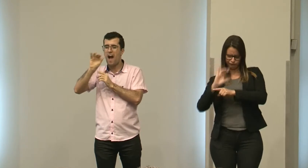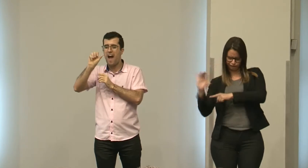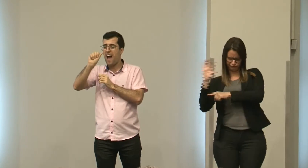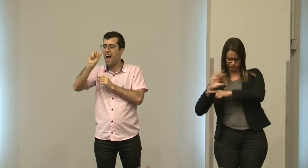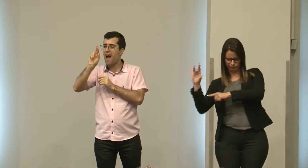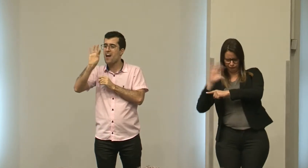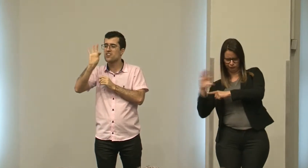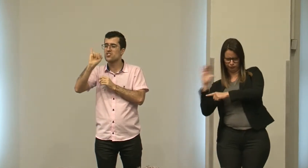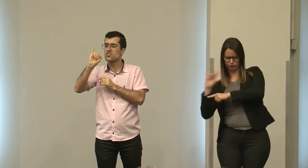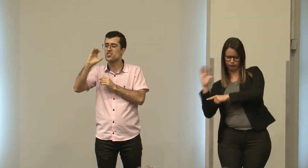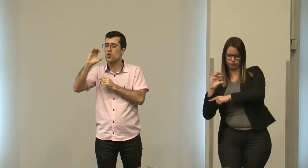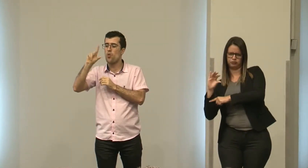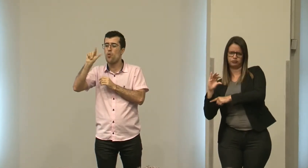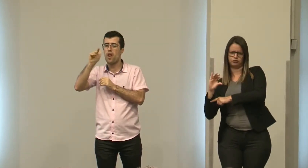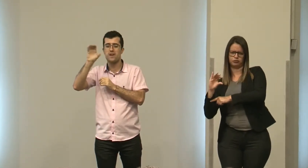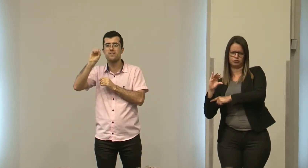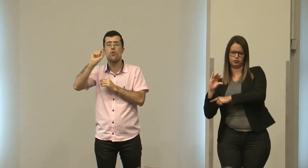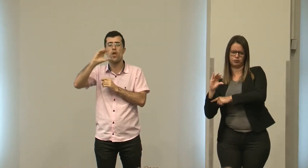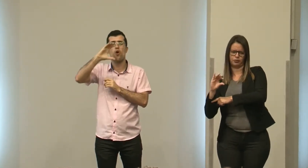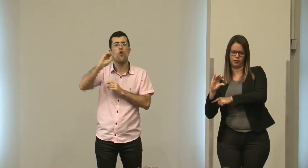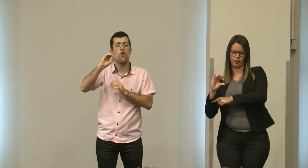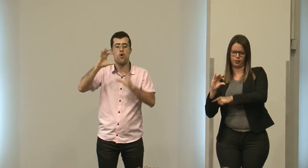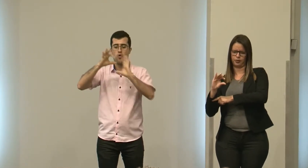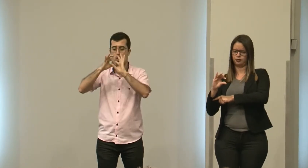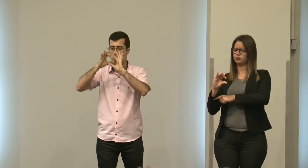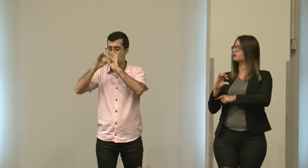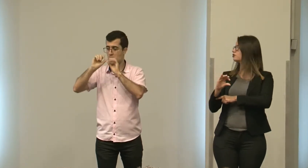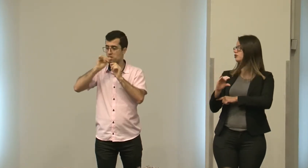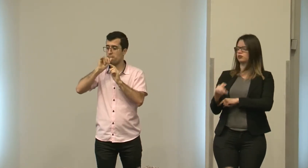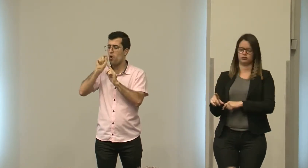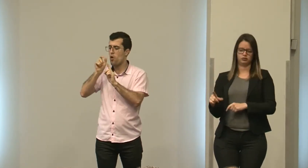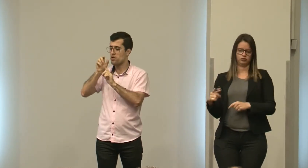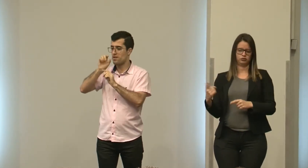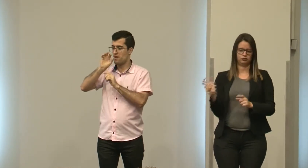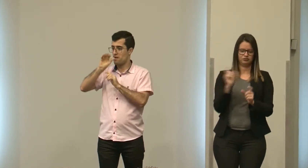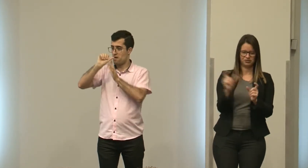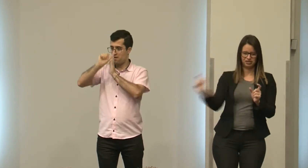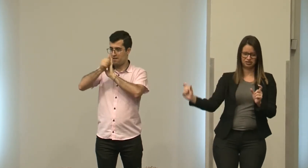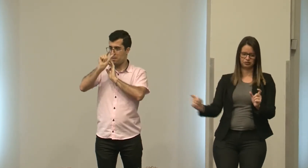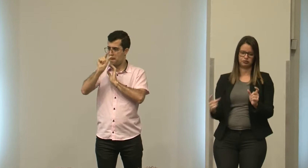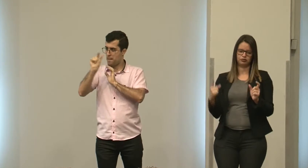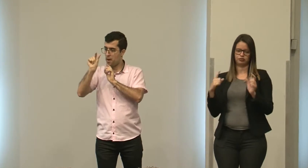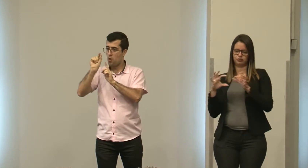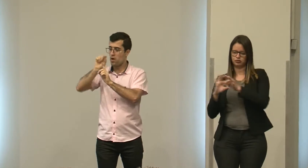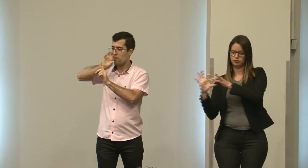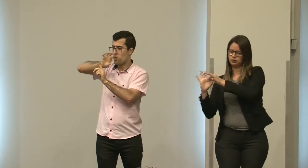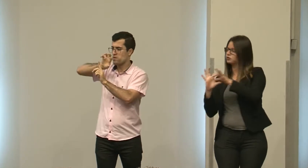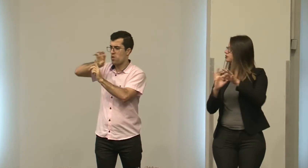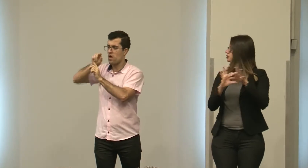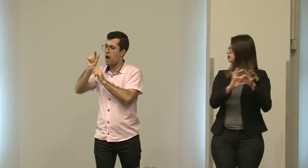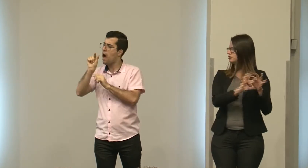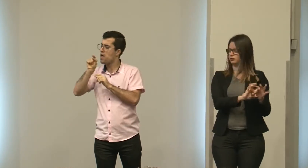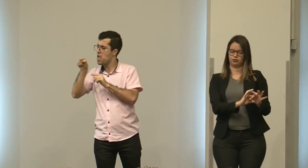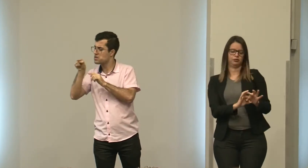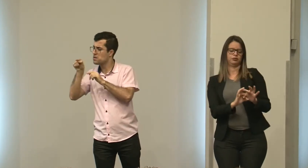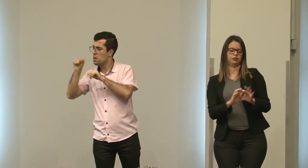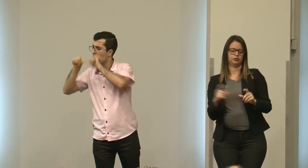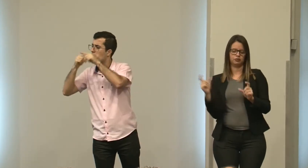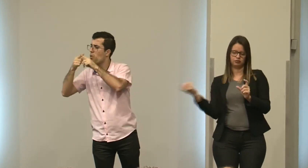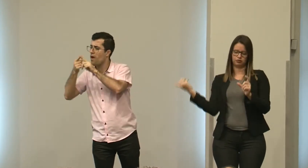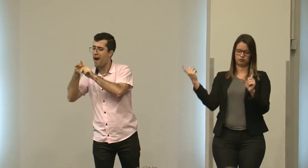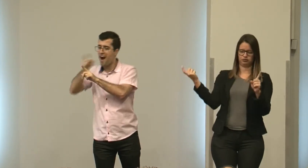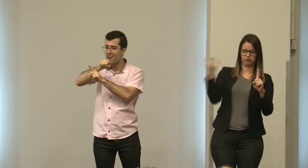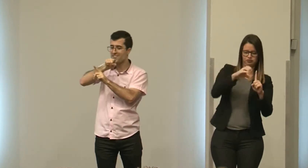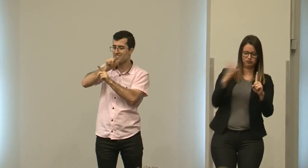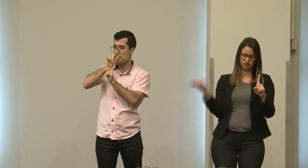que pesquisa também em ASL, mas ele pesquisa especificamente as articulações das partes